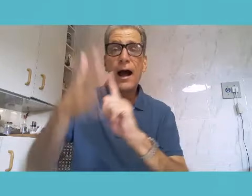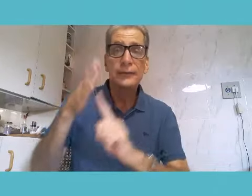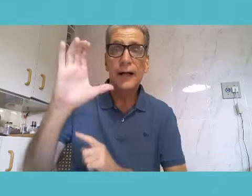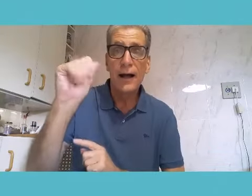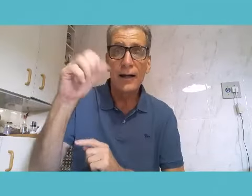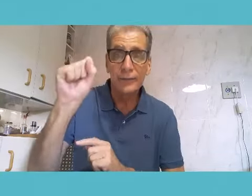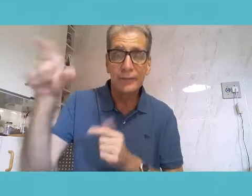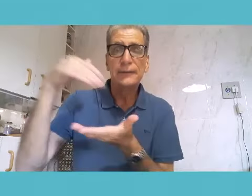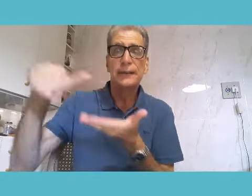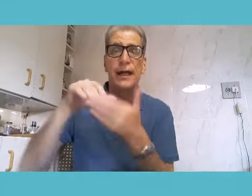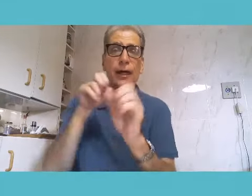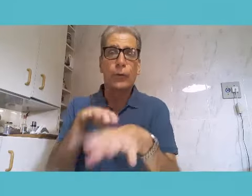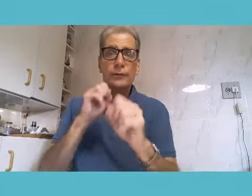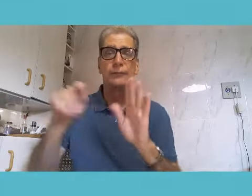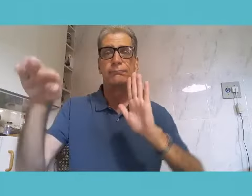Como é que faz isso aqui?